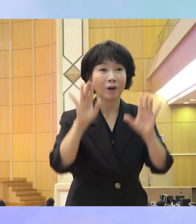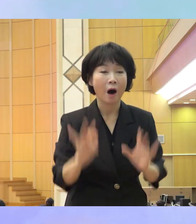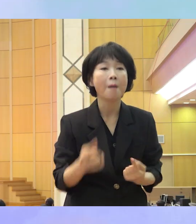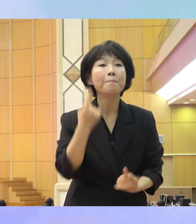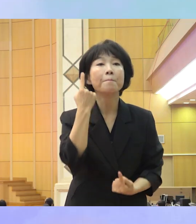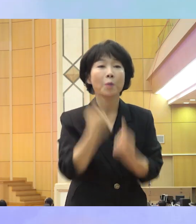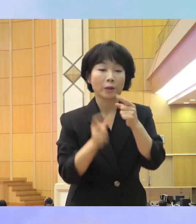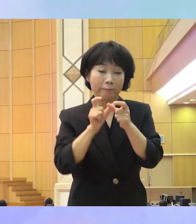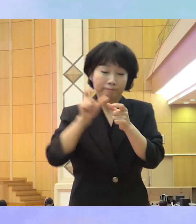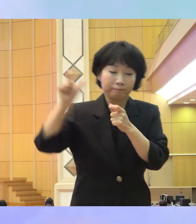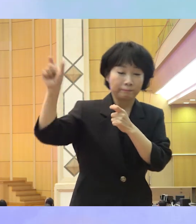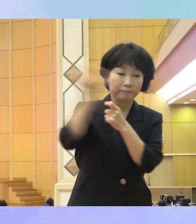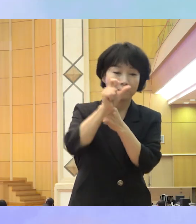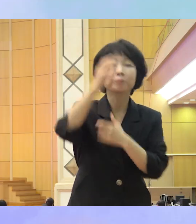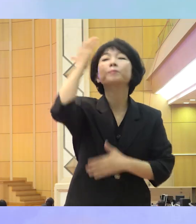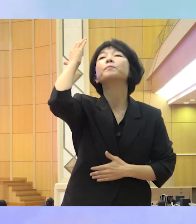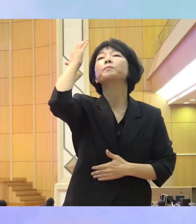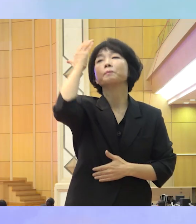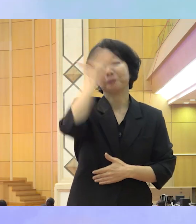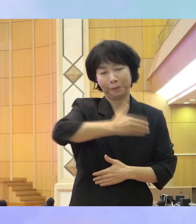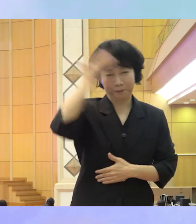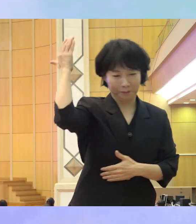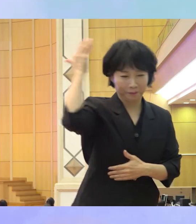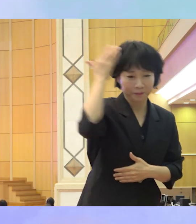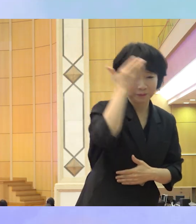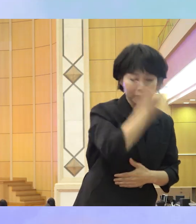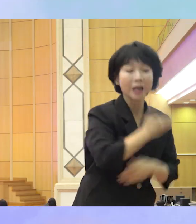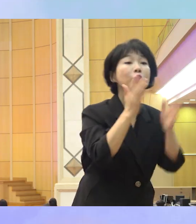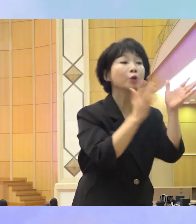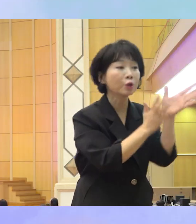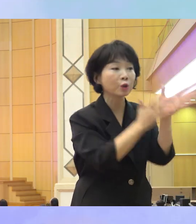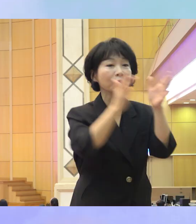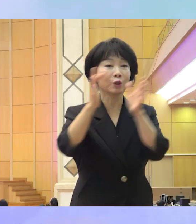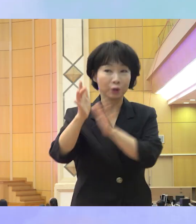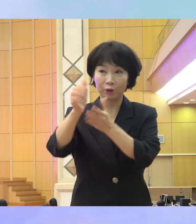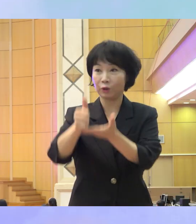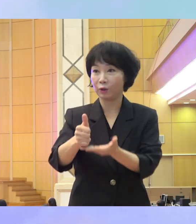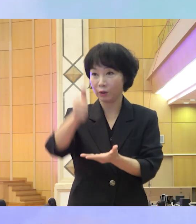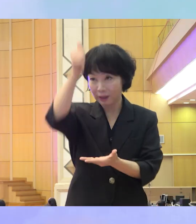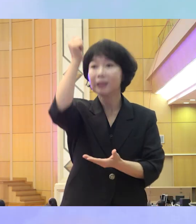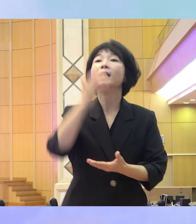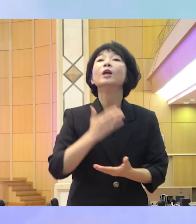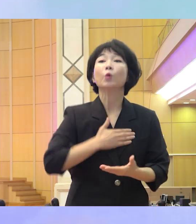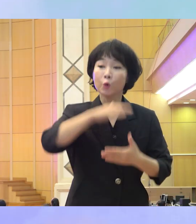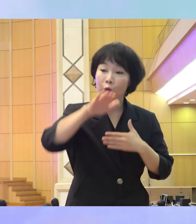눈보다 더 희게 마지막으로 찬양하시겠습니다. 예수는